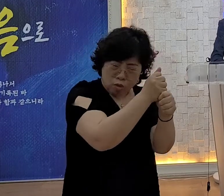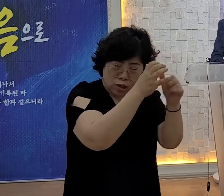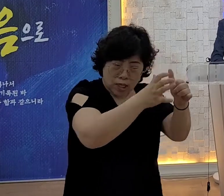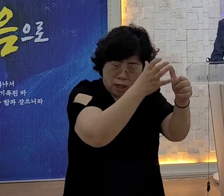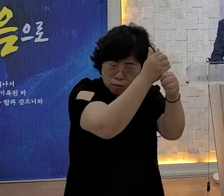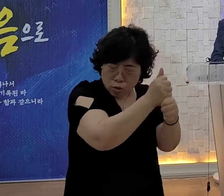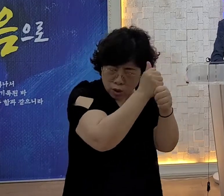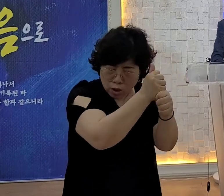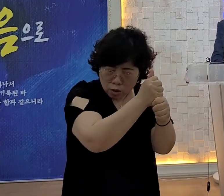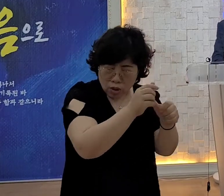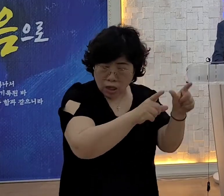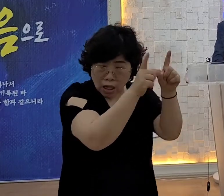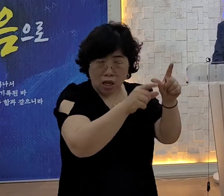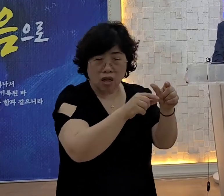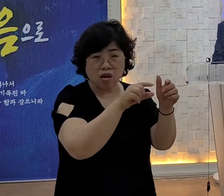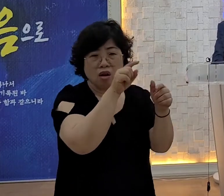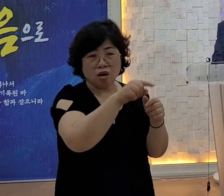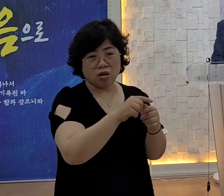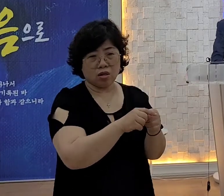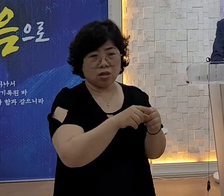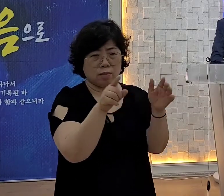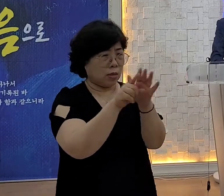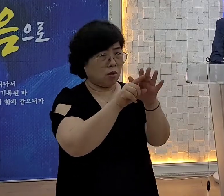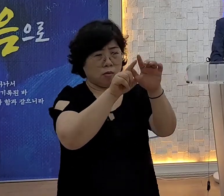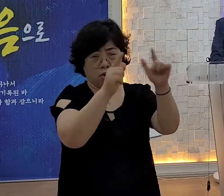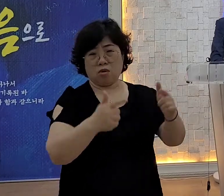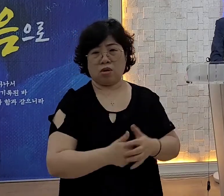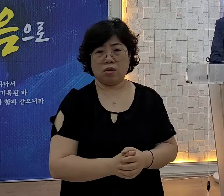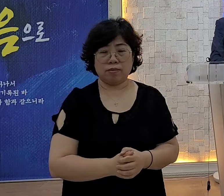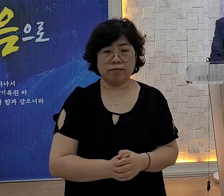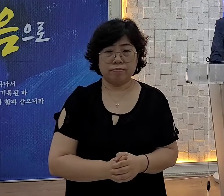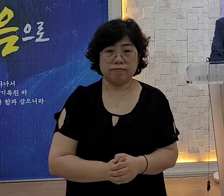있고 참말이 그 믿음 아니에요.